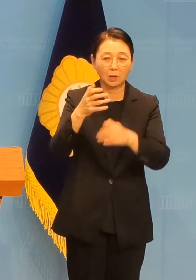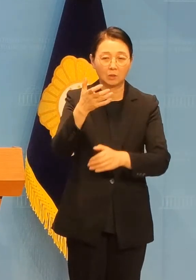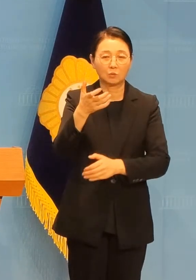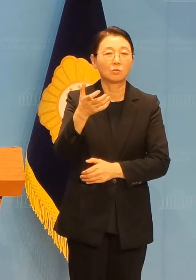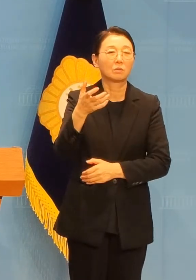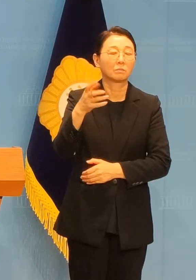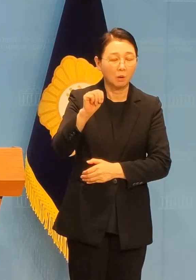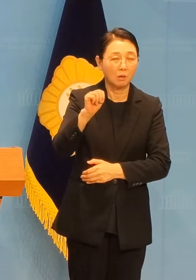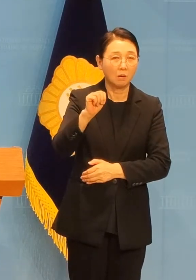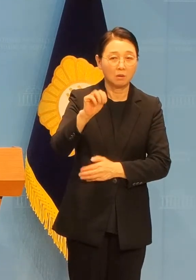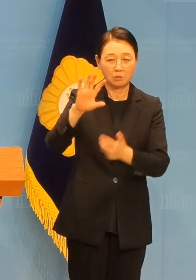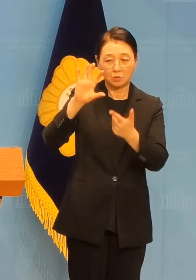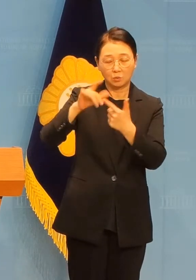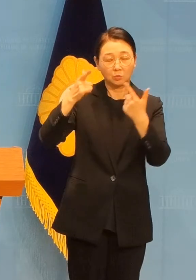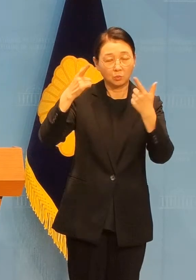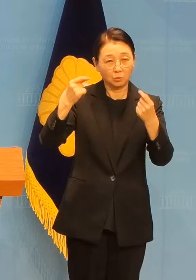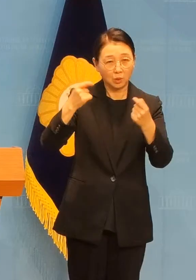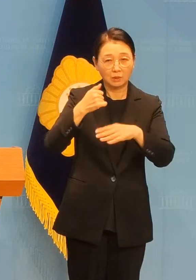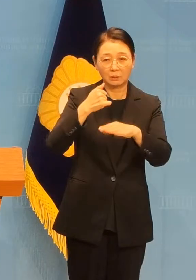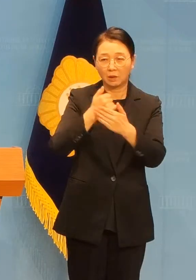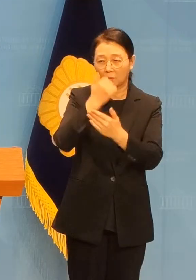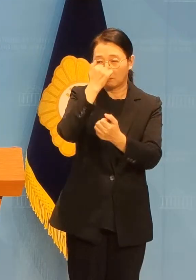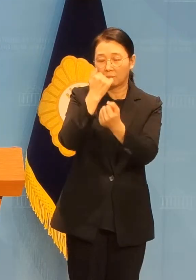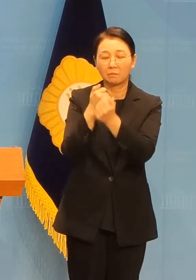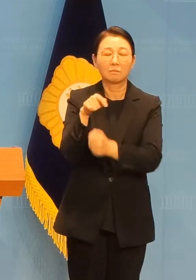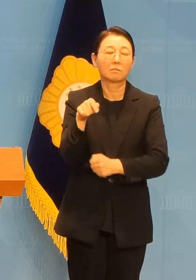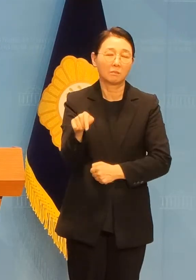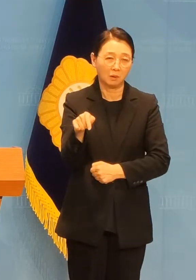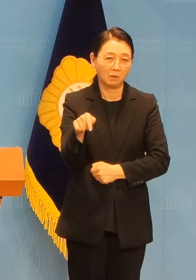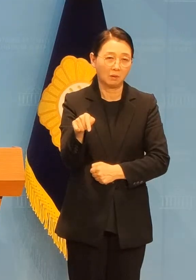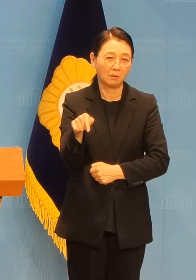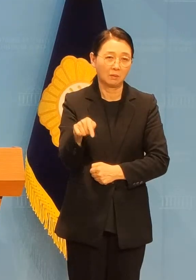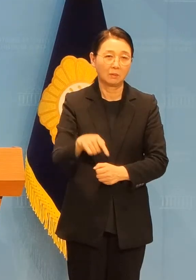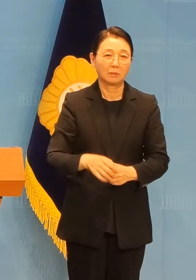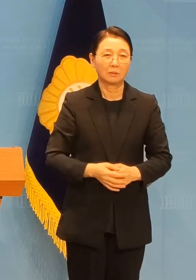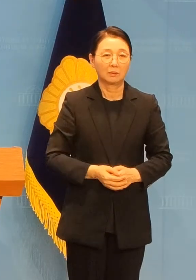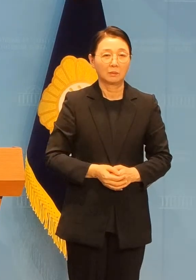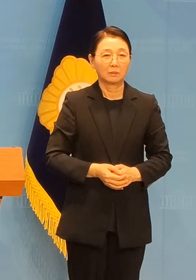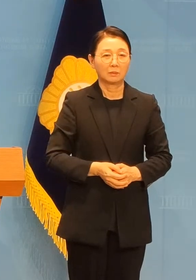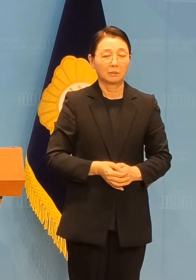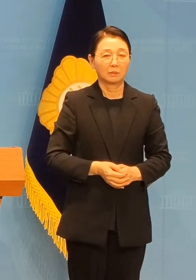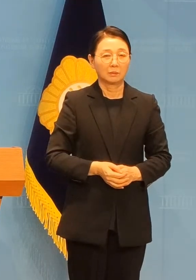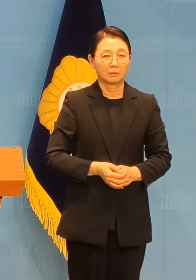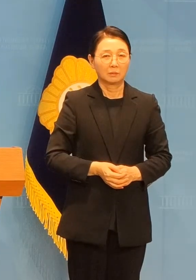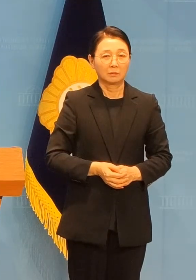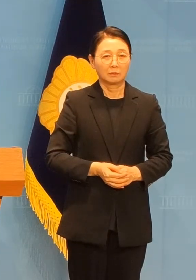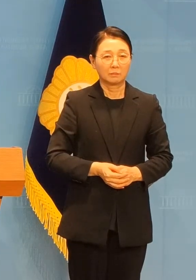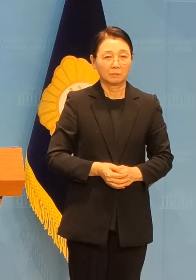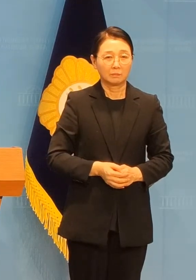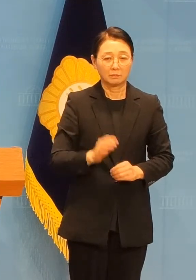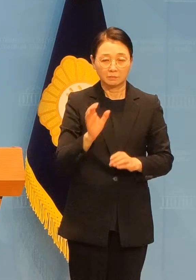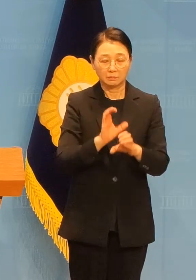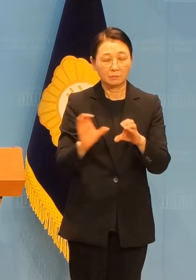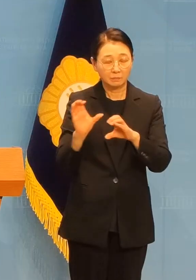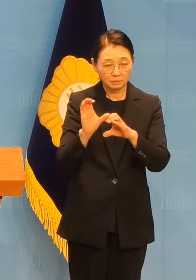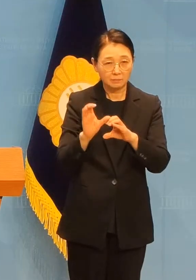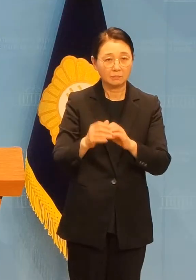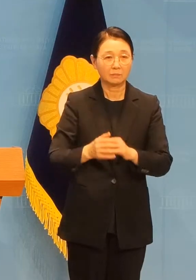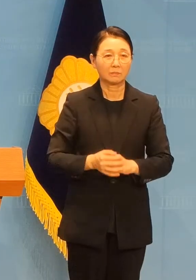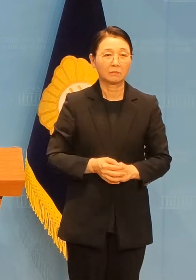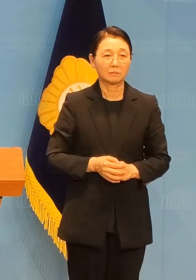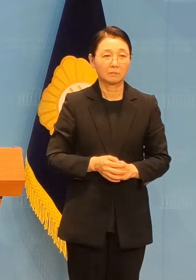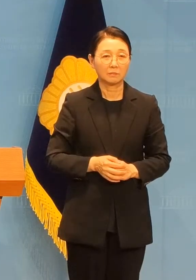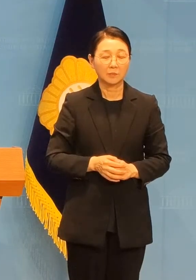현실은 내로남불이라는 말 외에는 설명이 되지 않습니다. 여기에 더해 시세나